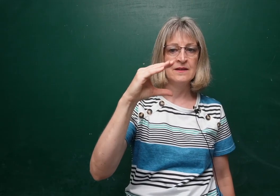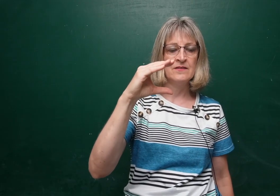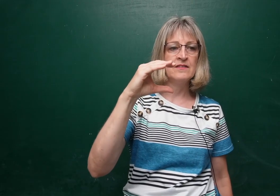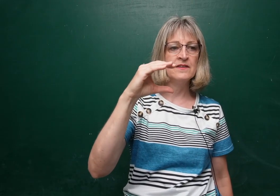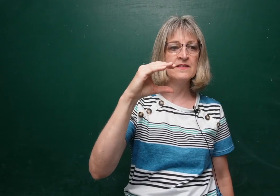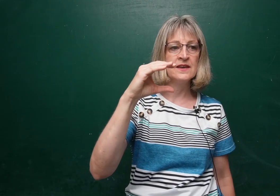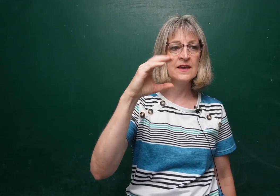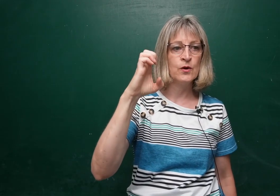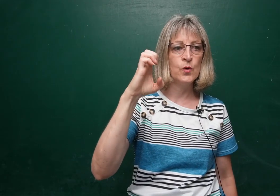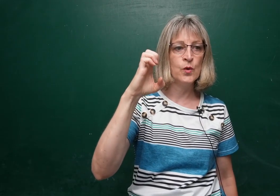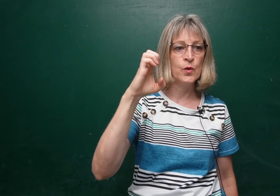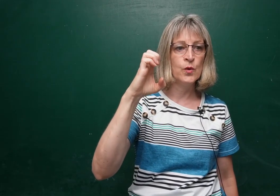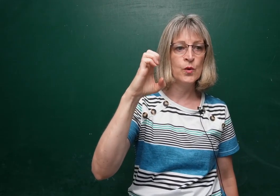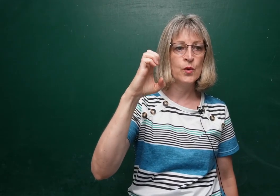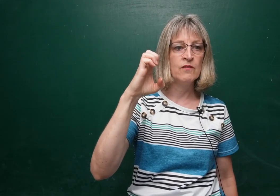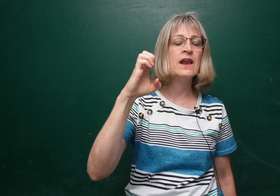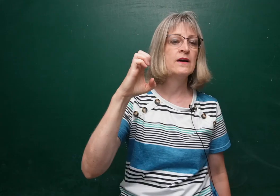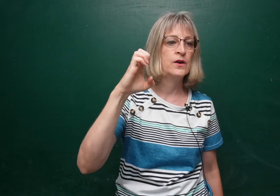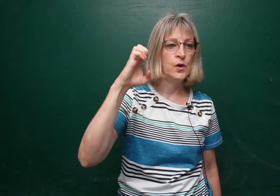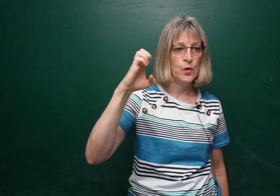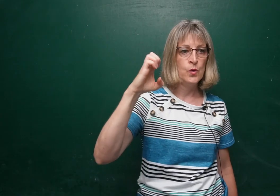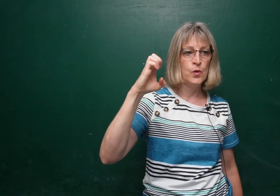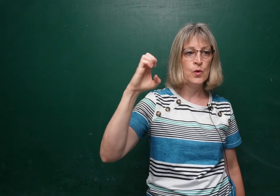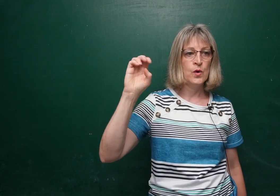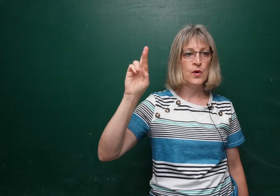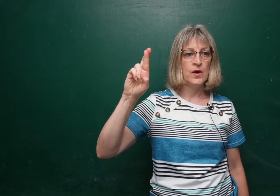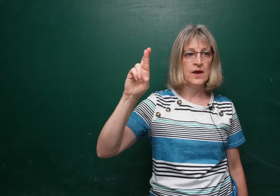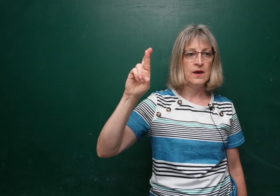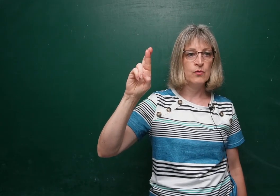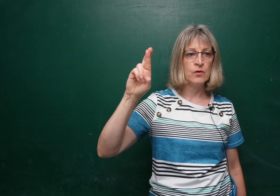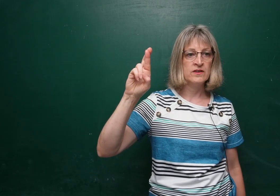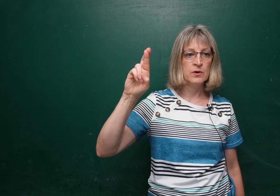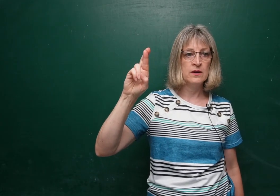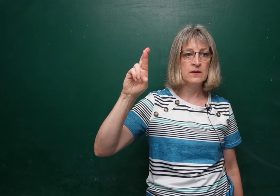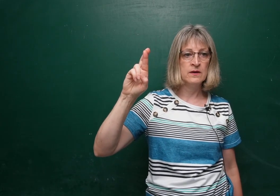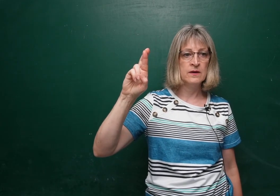Ça fait C. E. Voilà. E. On croise les doigts.